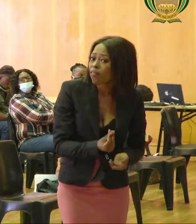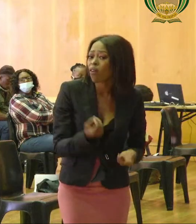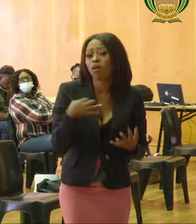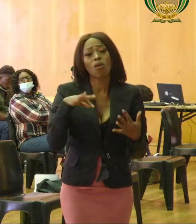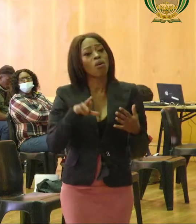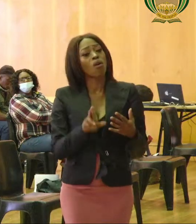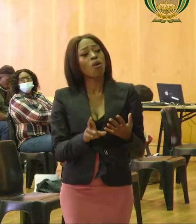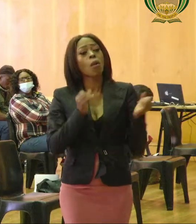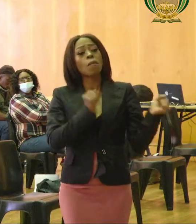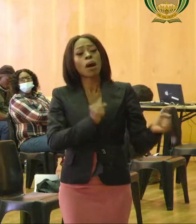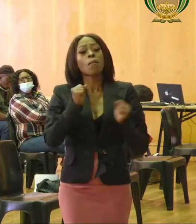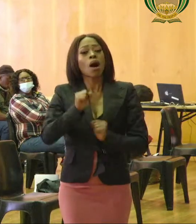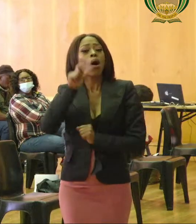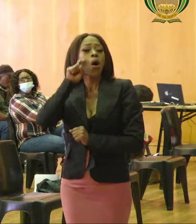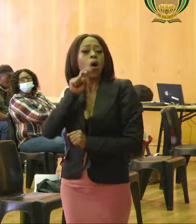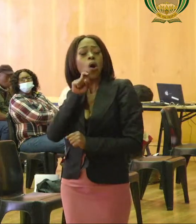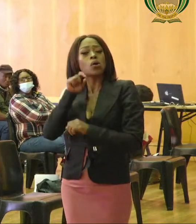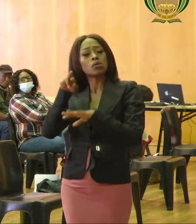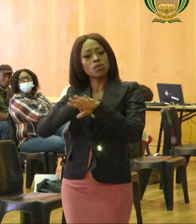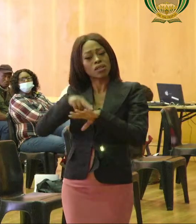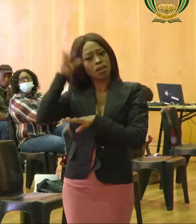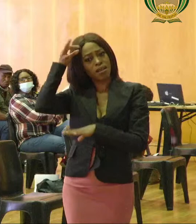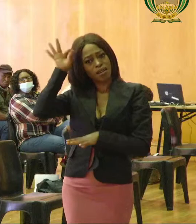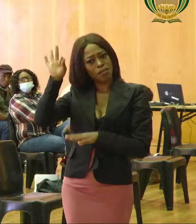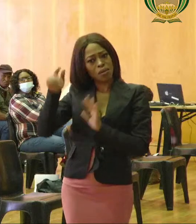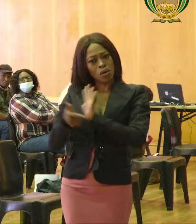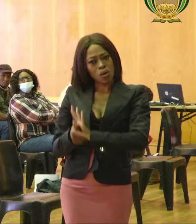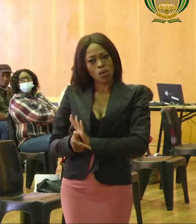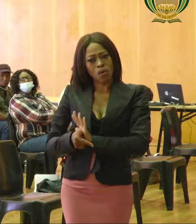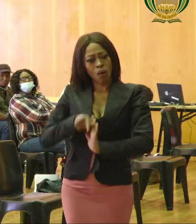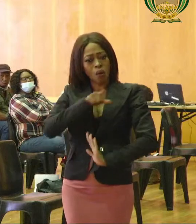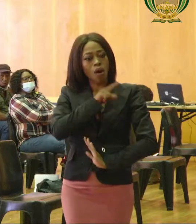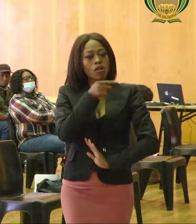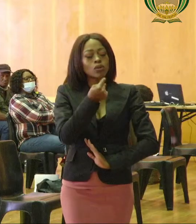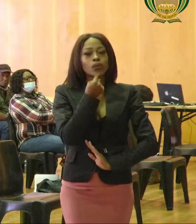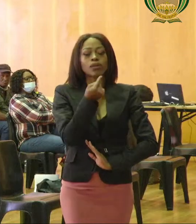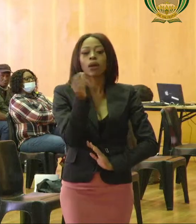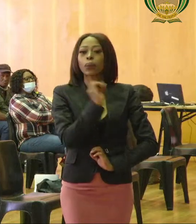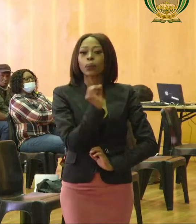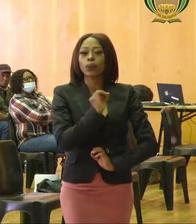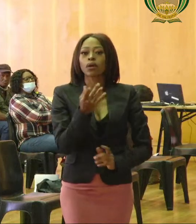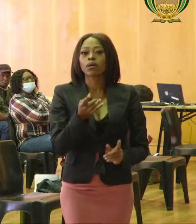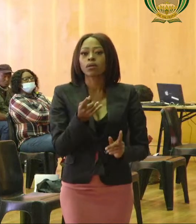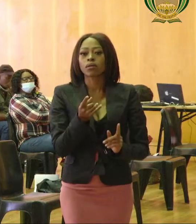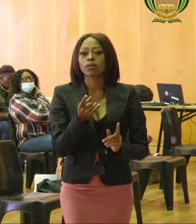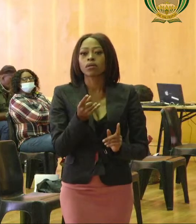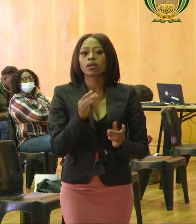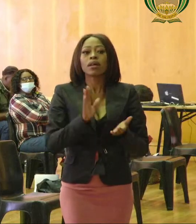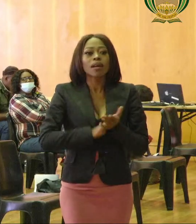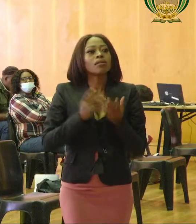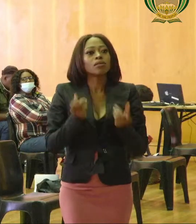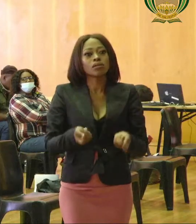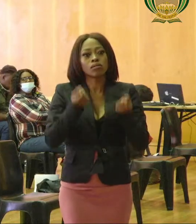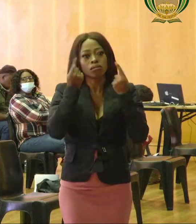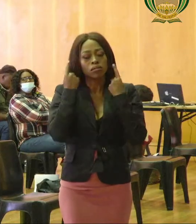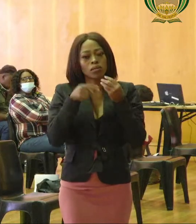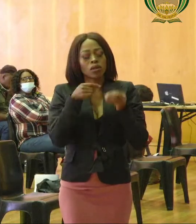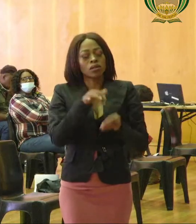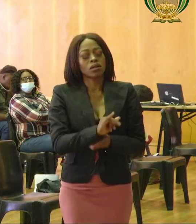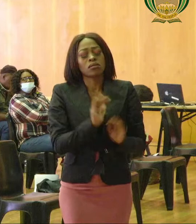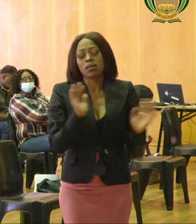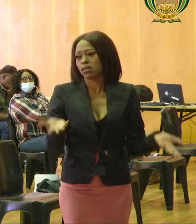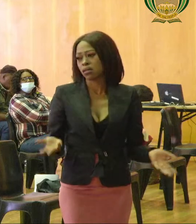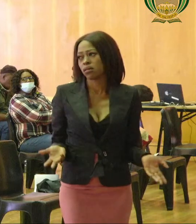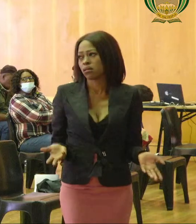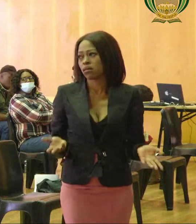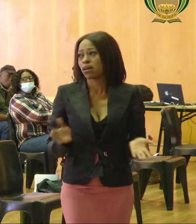naar die oude apartheidjaren toe. Waar jij niet een zee gaat, waar jij van niks kan gestaan. So, dat is al. En